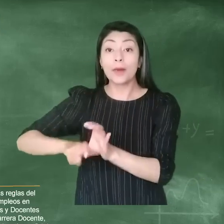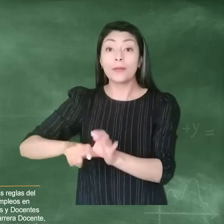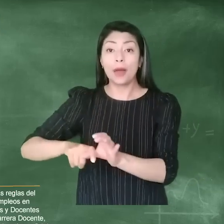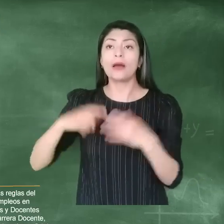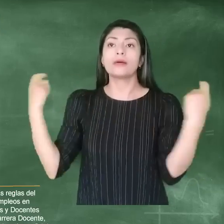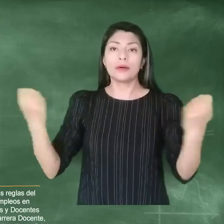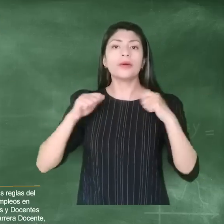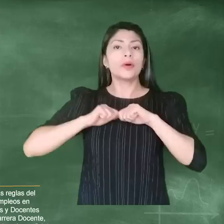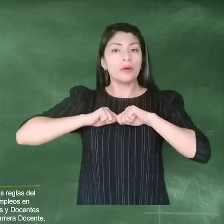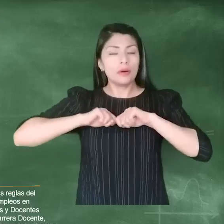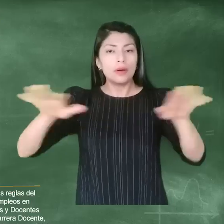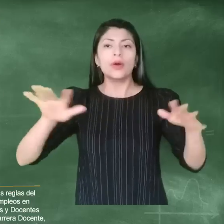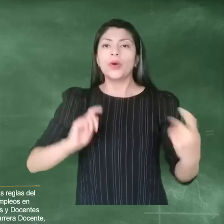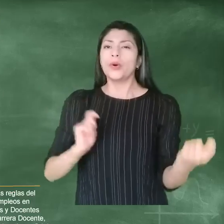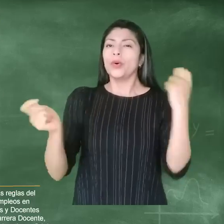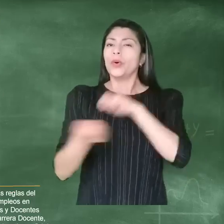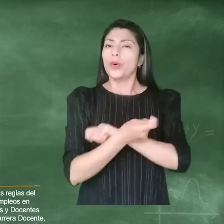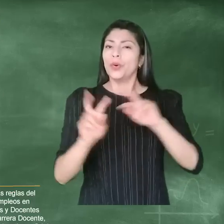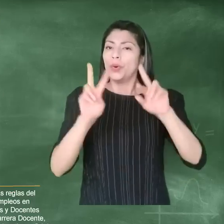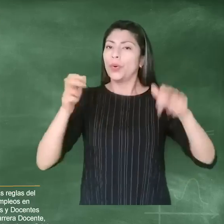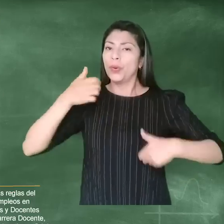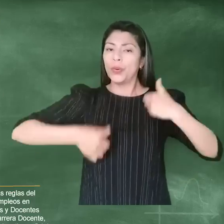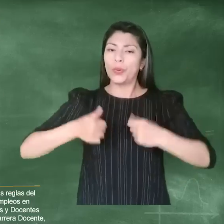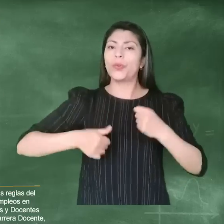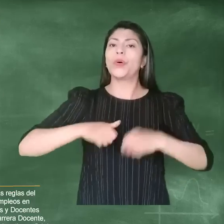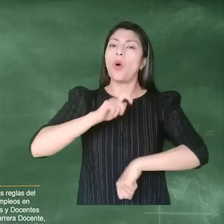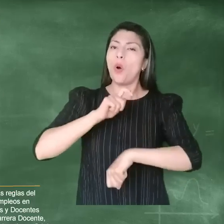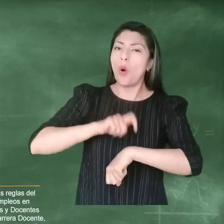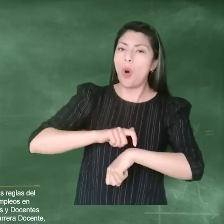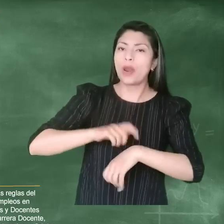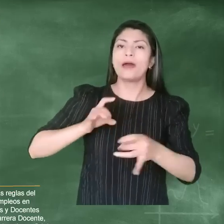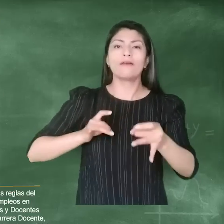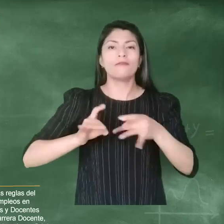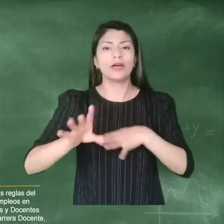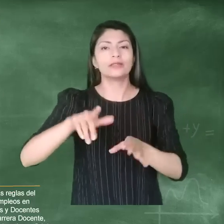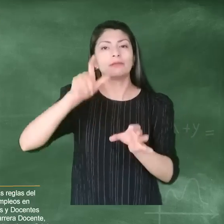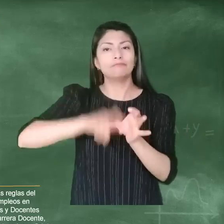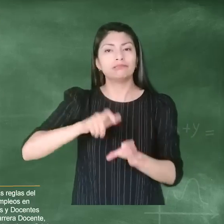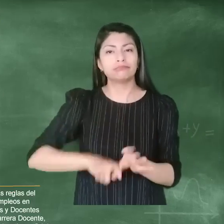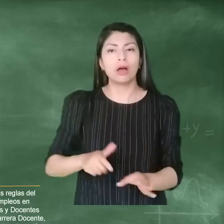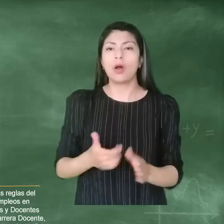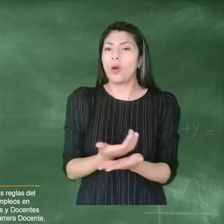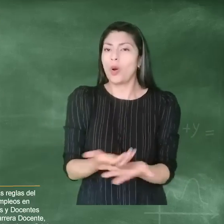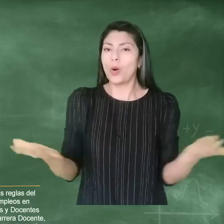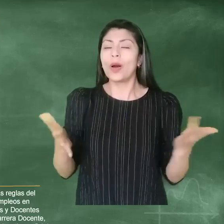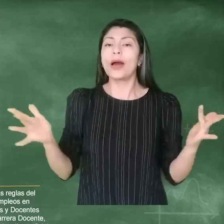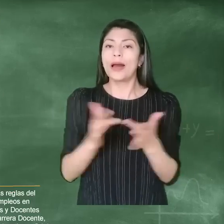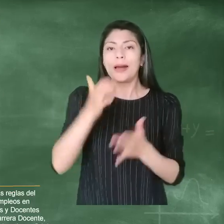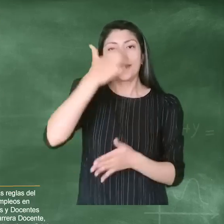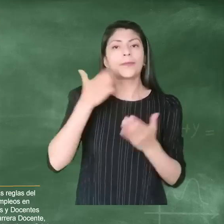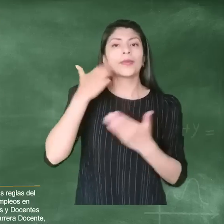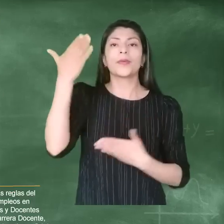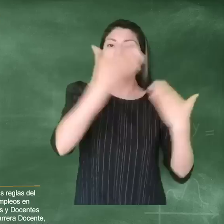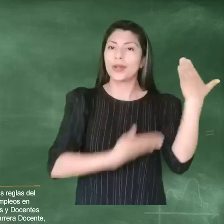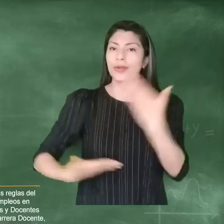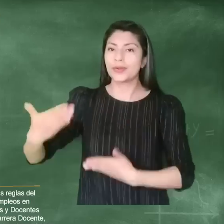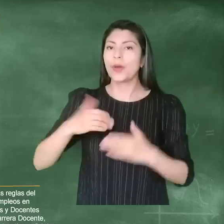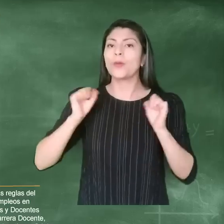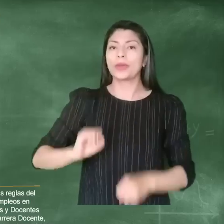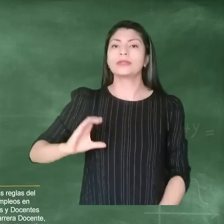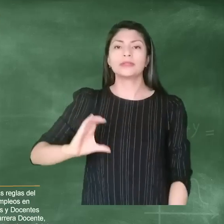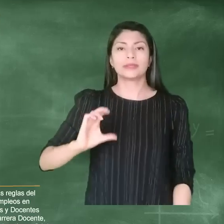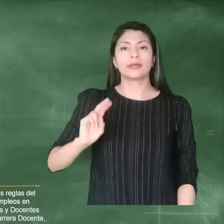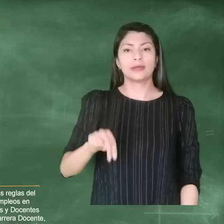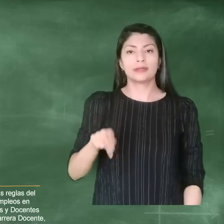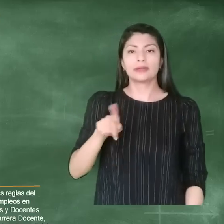inscripciones, la convocatoria solo podrá modificarse en cuanto al sitio, hora y fecha de inscripciones y aplicación de las